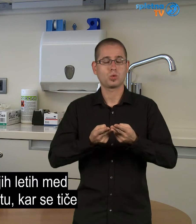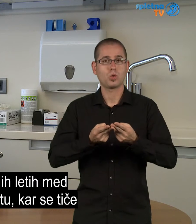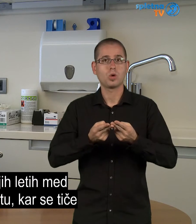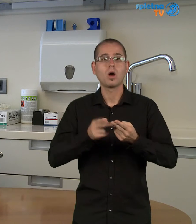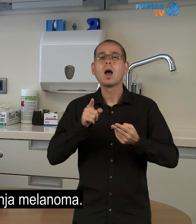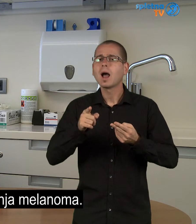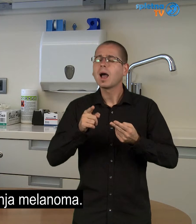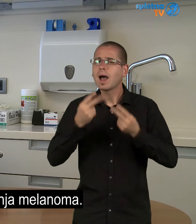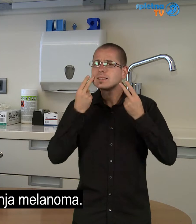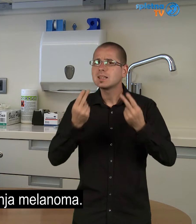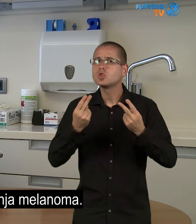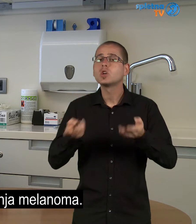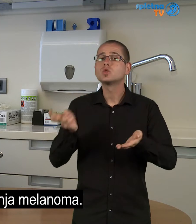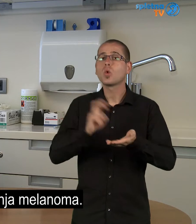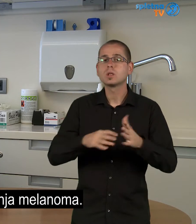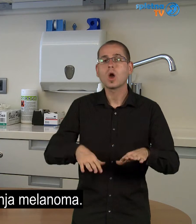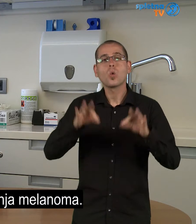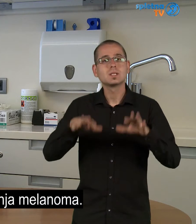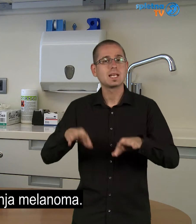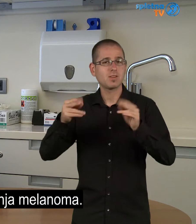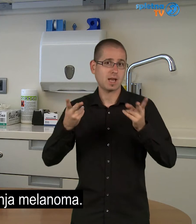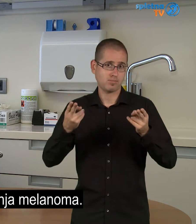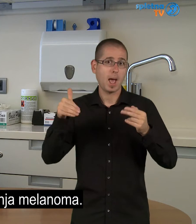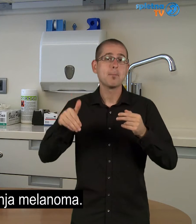kar se tiče zgodnjega odkrivanja melanoma.